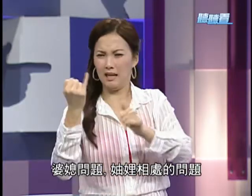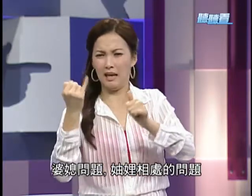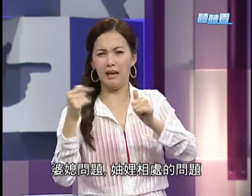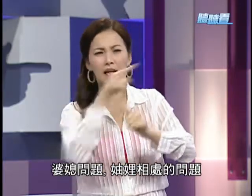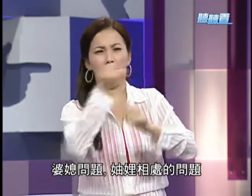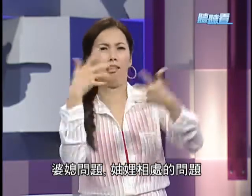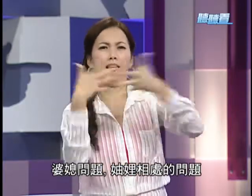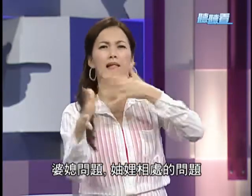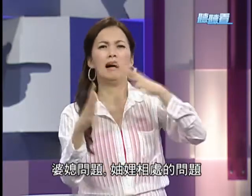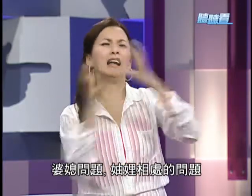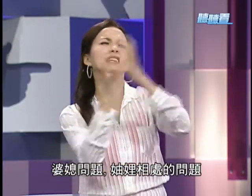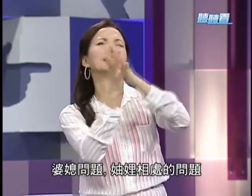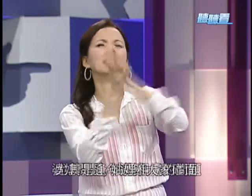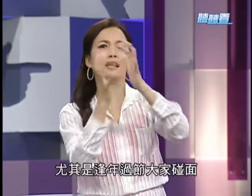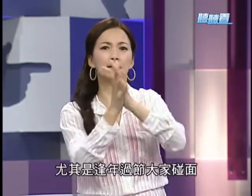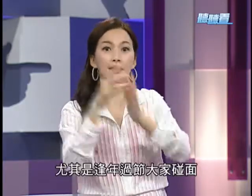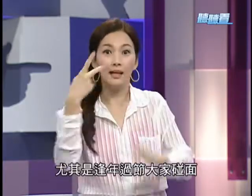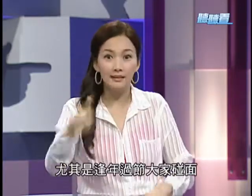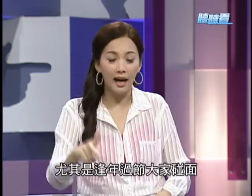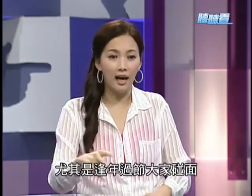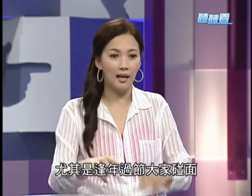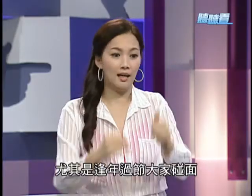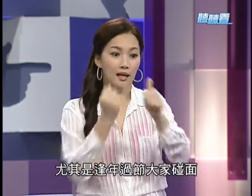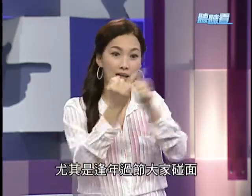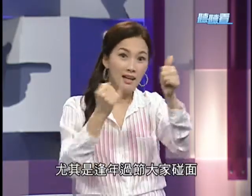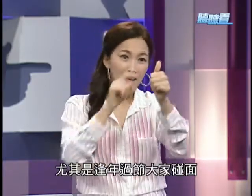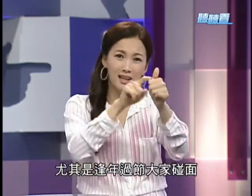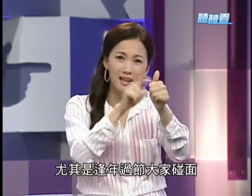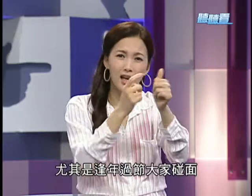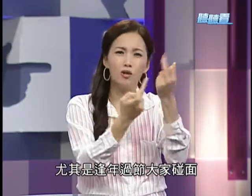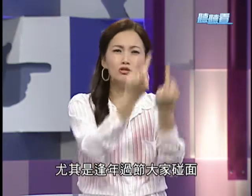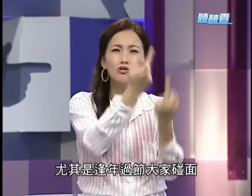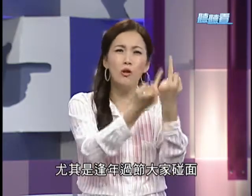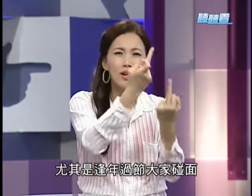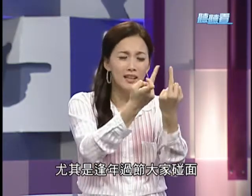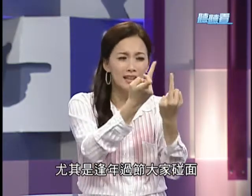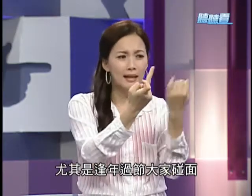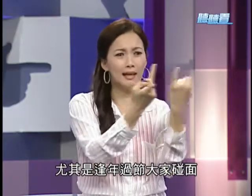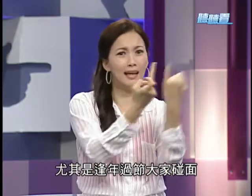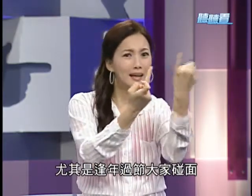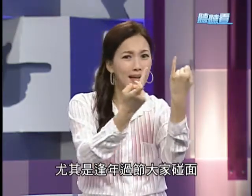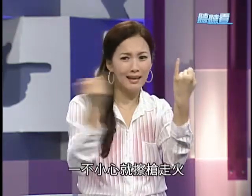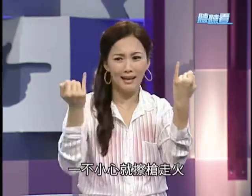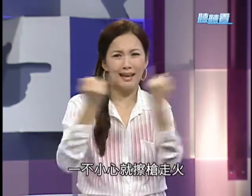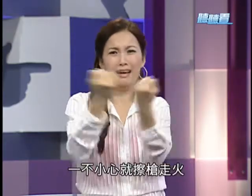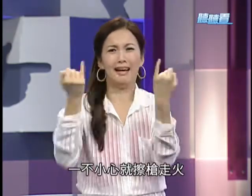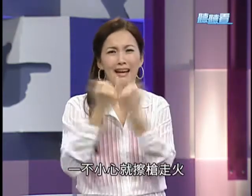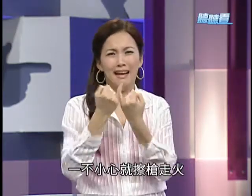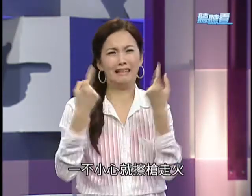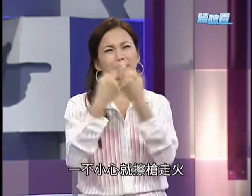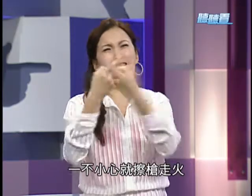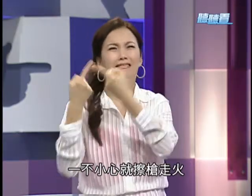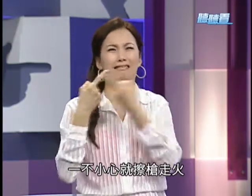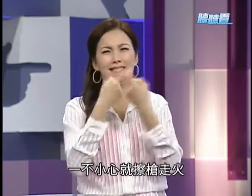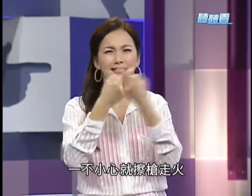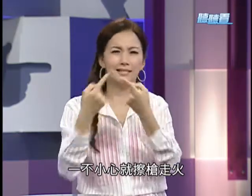的问题，尤其是逢年过节大家碰面，一不小心啊就擦枪走